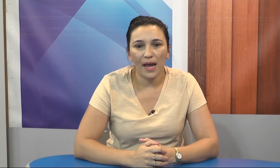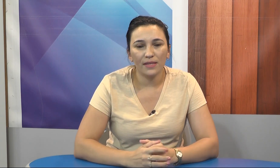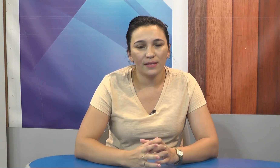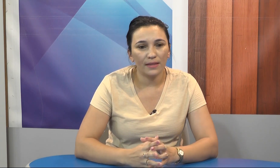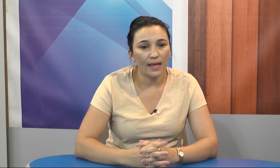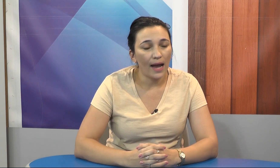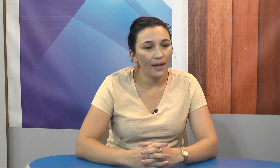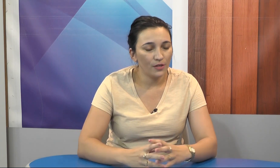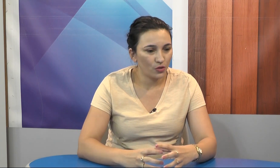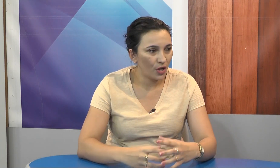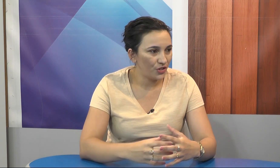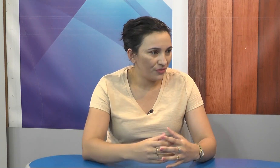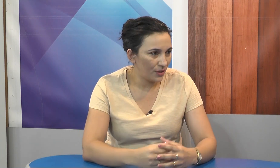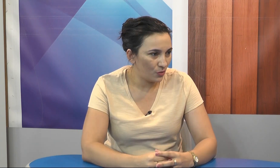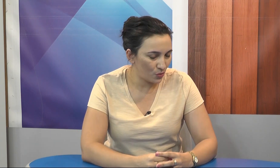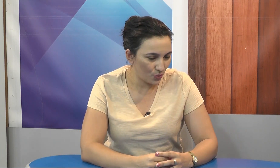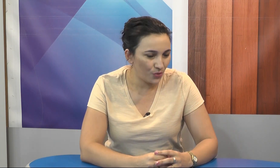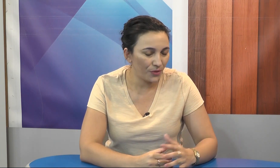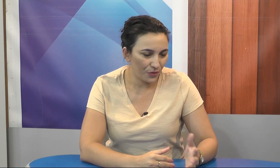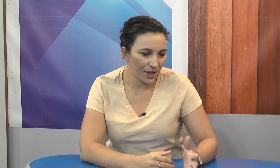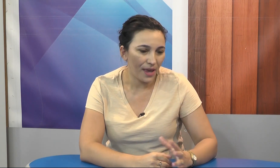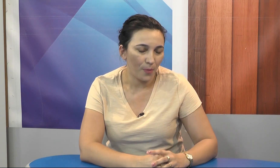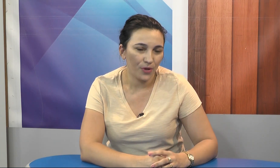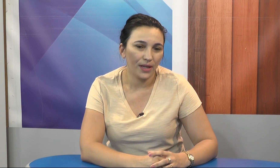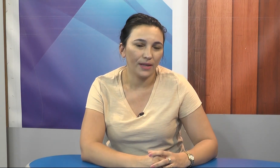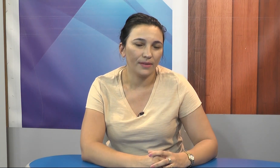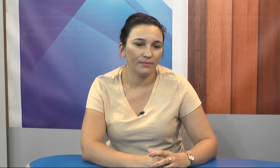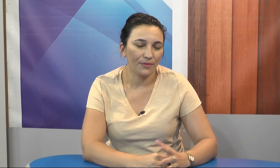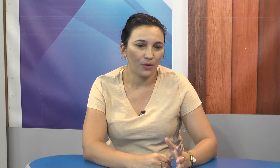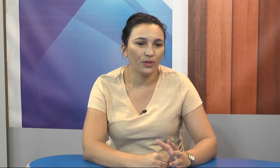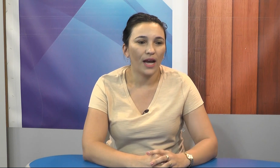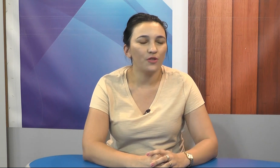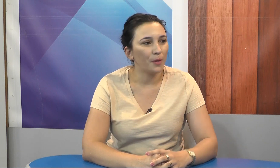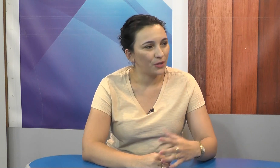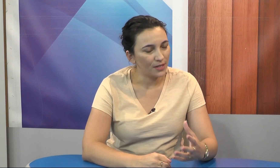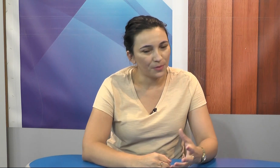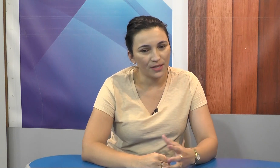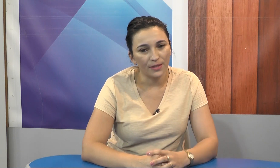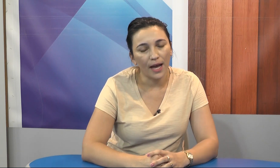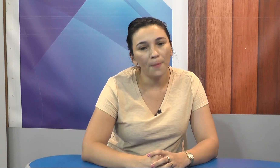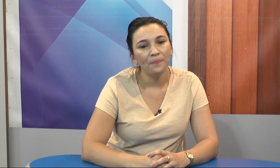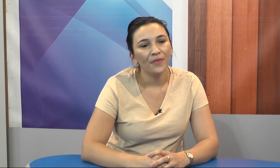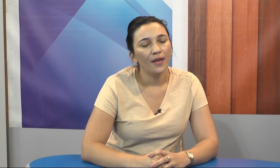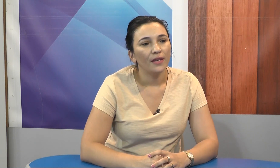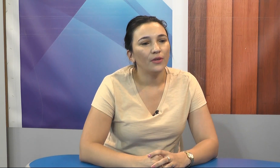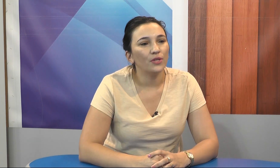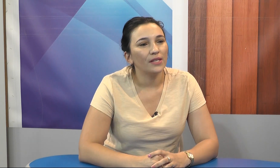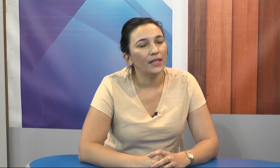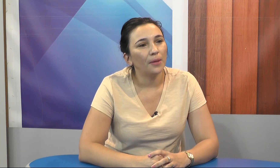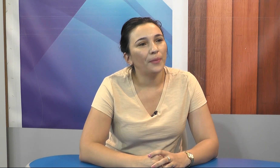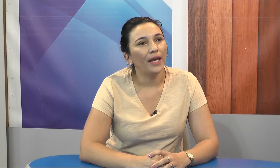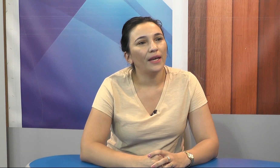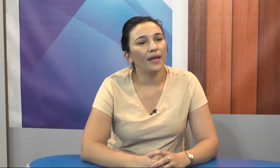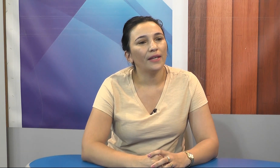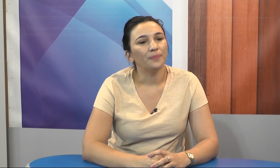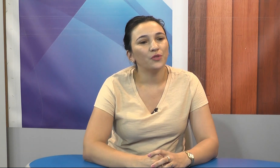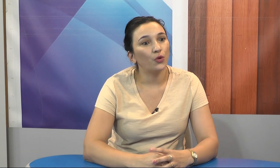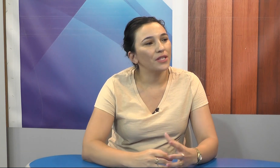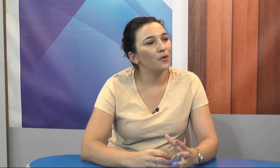demais da história de vida do surdo, que foi na época lá na faculdade, para poder se apresentar. E gostei também de conhecer um pouco